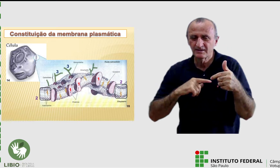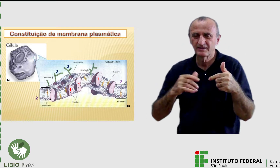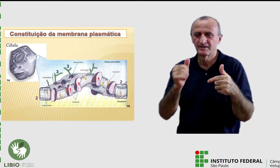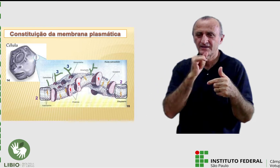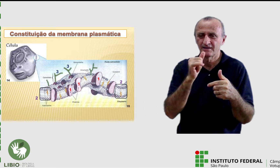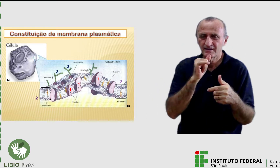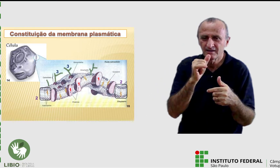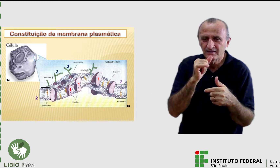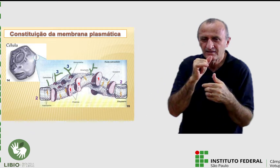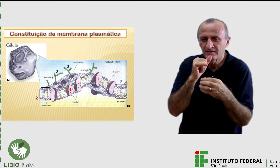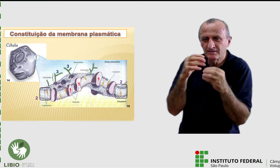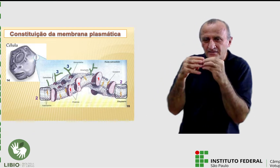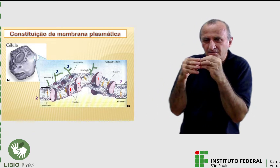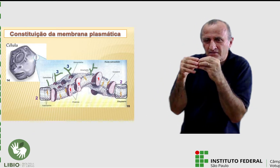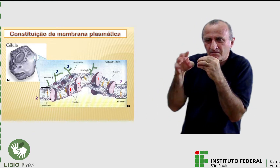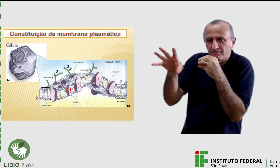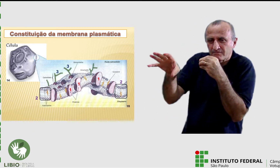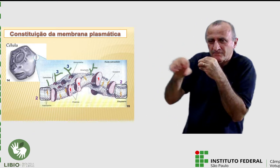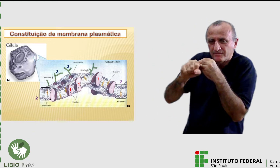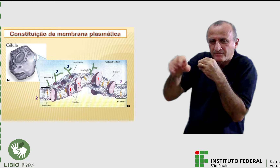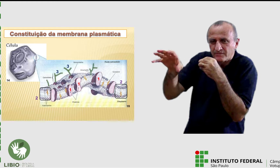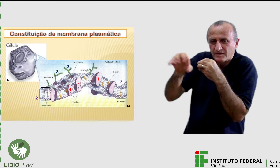preservar a integridade da célula,